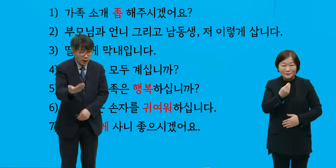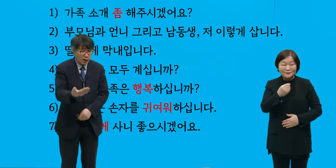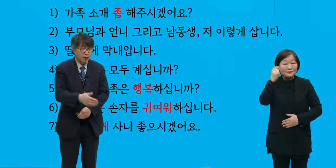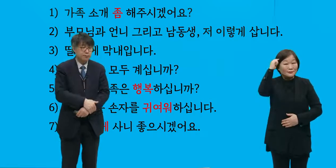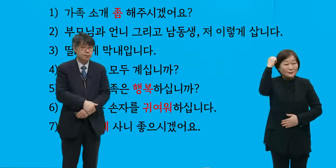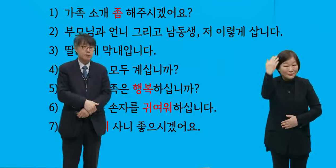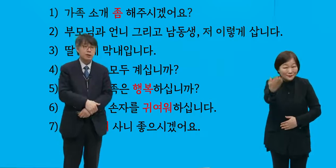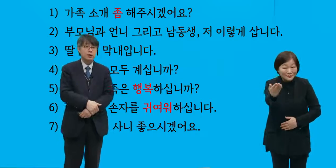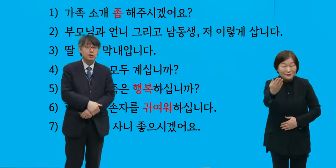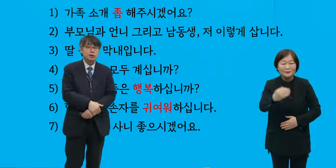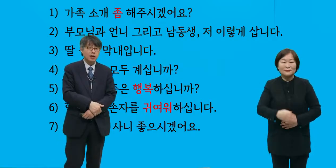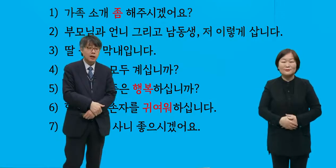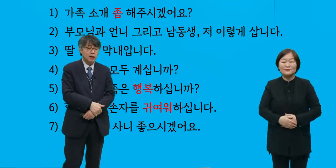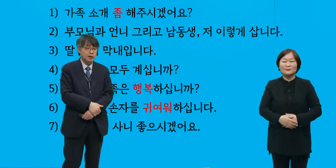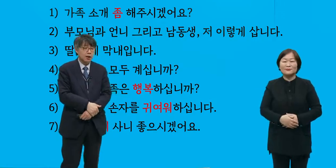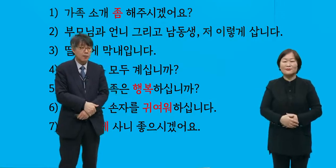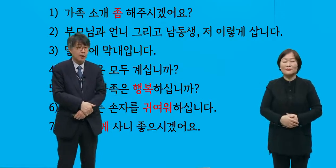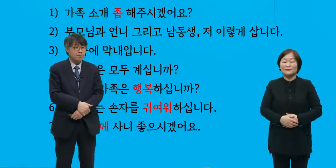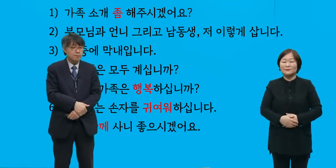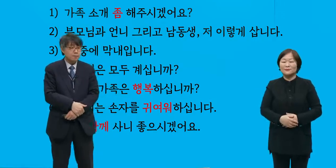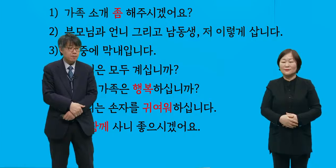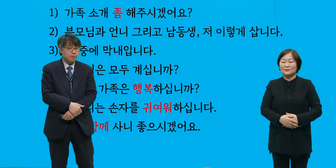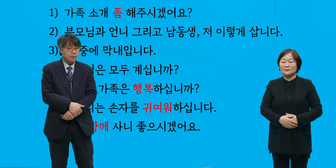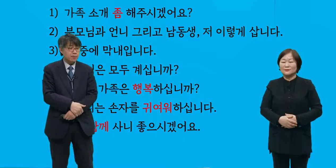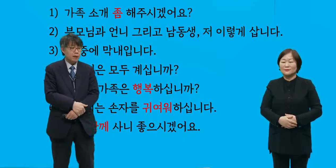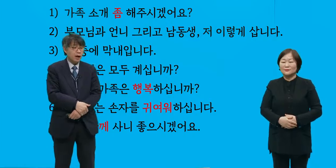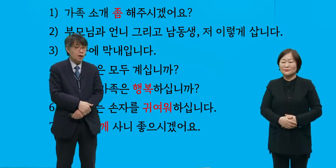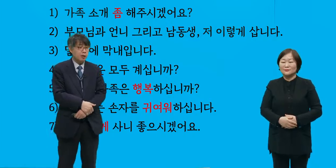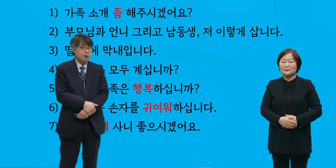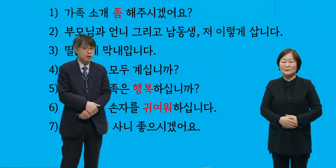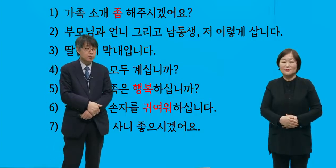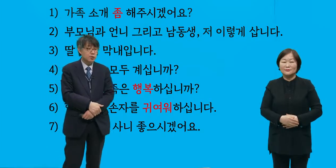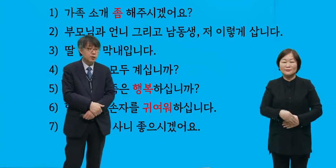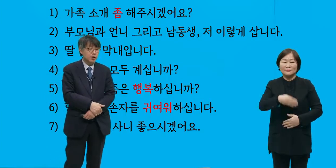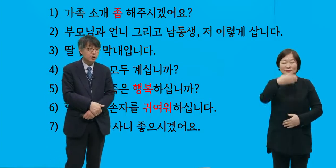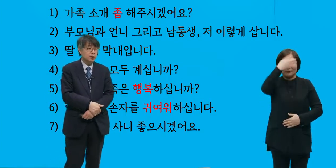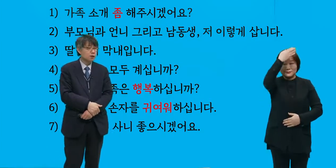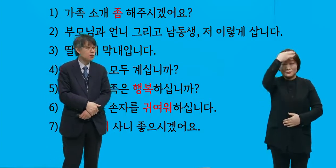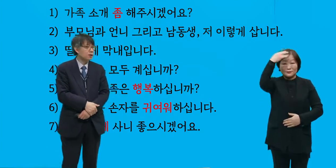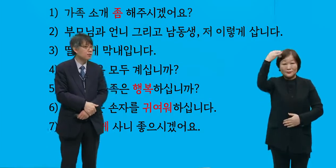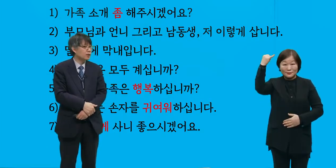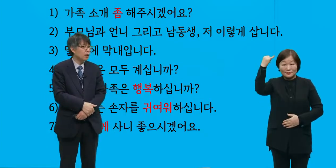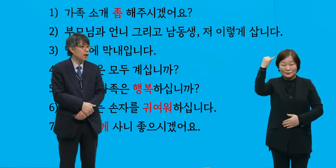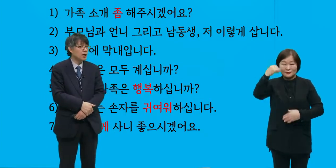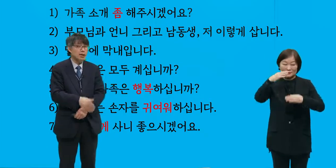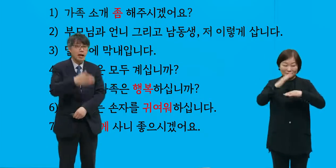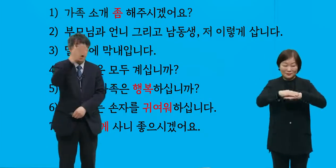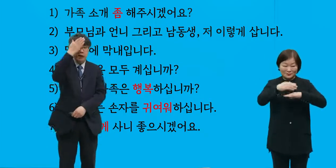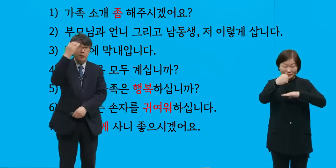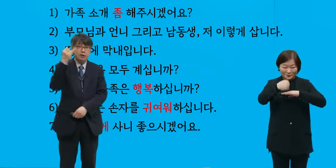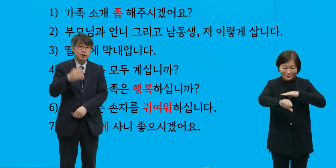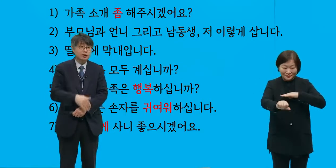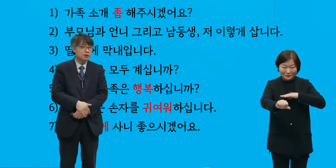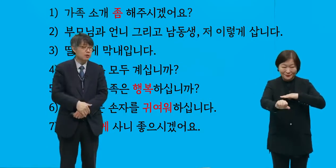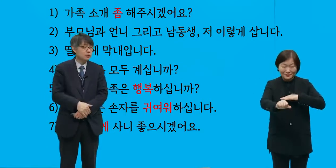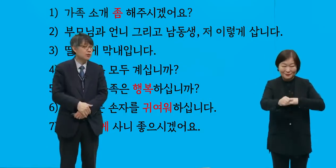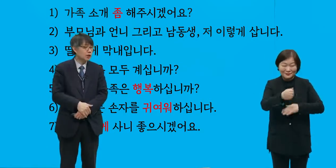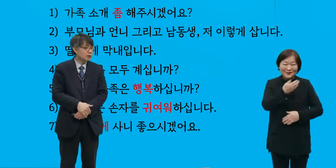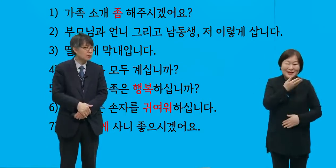행복하십니까? 자, 그 다음에 할머니는 손자를 귀여워하십니다. 자, 할머니는 손자를